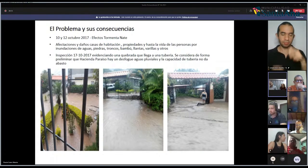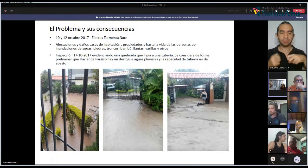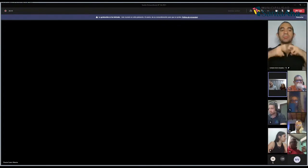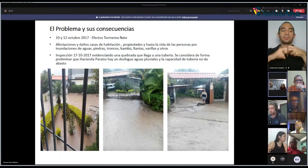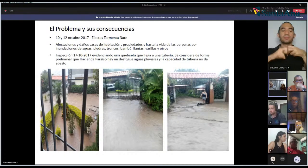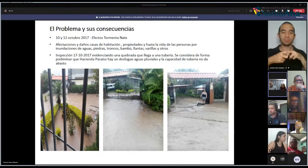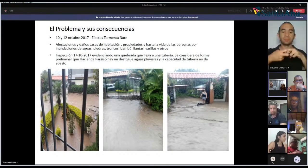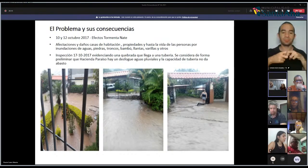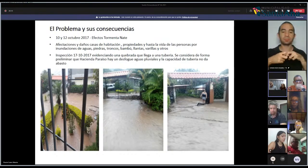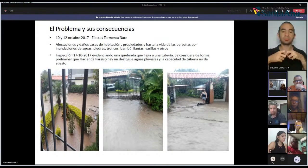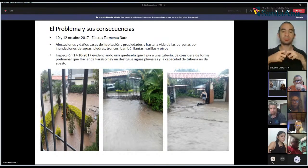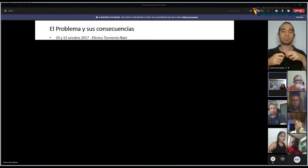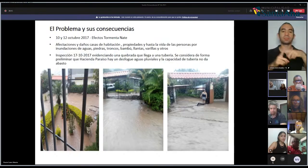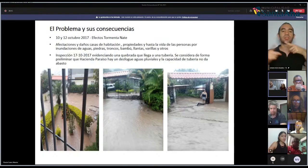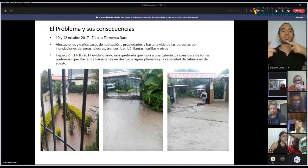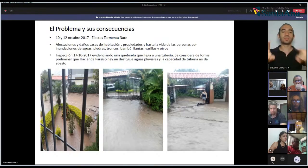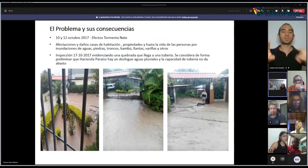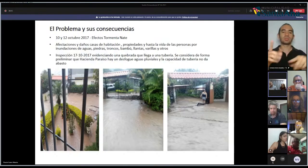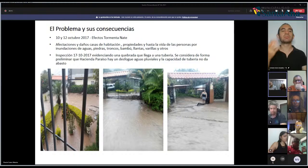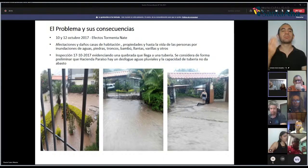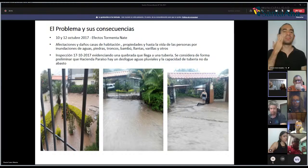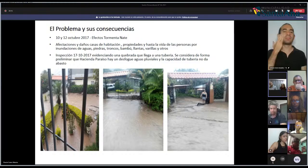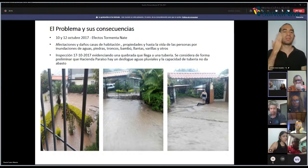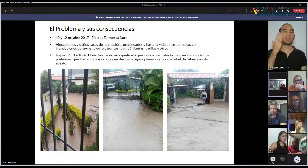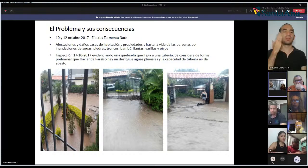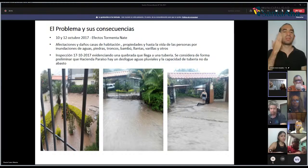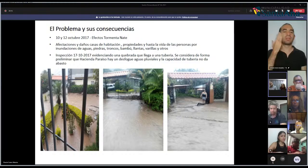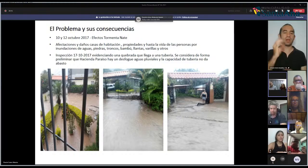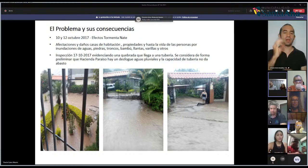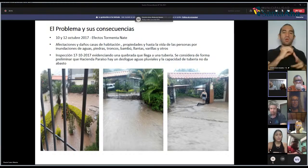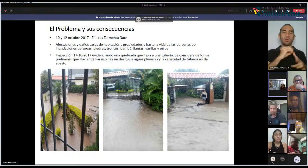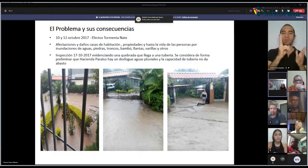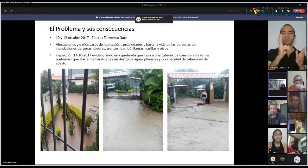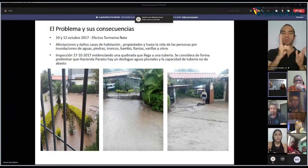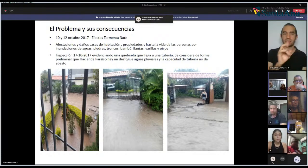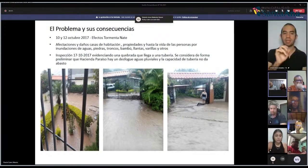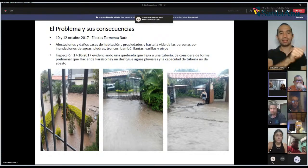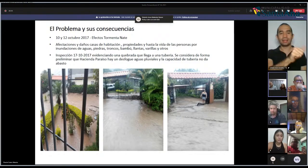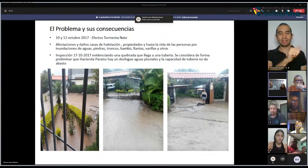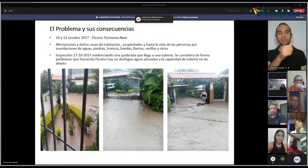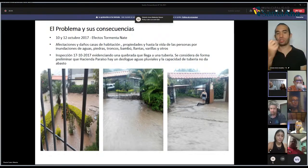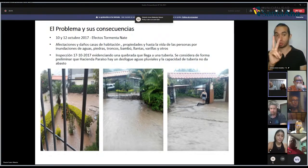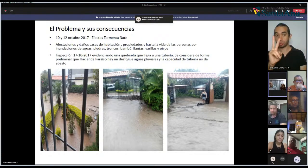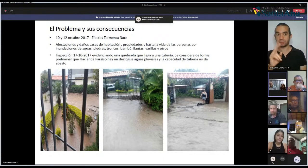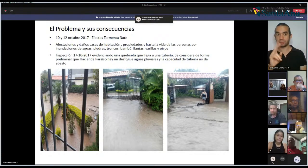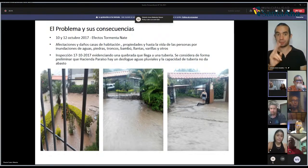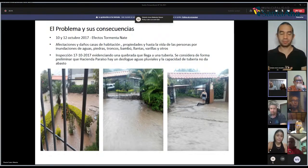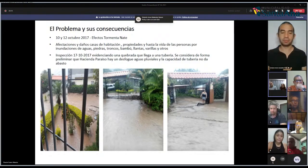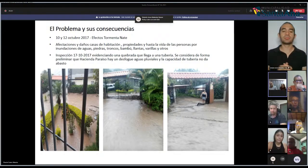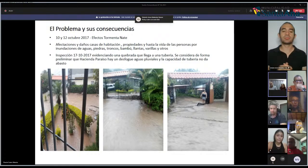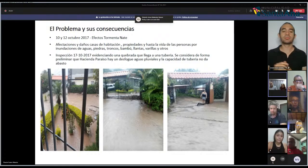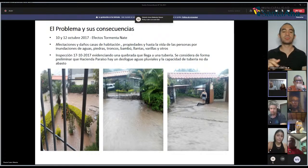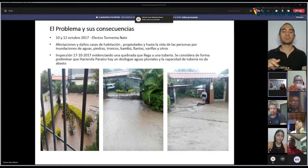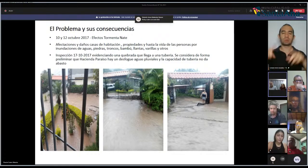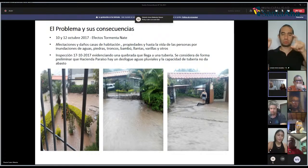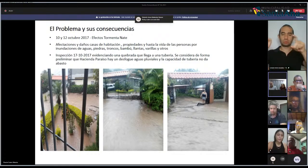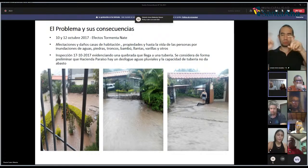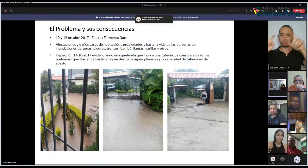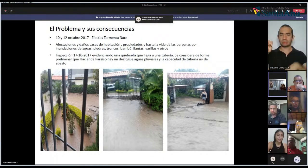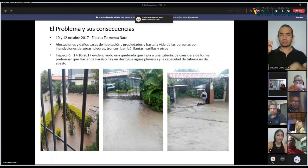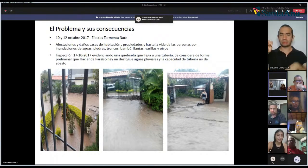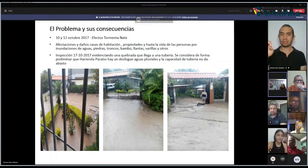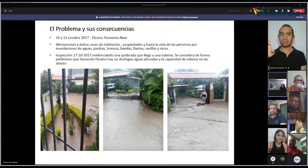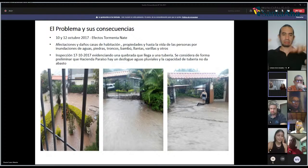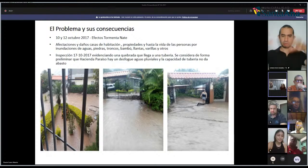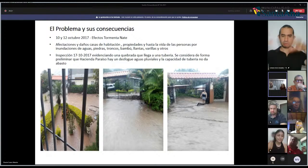como les dije el 10 y 12 de octubre 17 tuvimos los 12 actos la tormenta nate davis podrán ver ustedes algunas fotos o algunas fotografías que